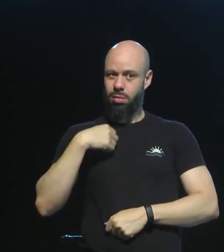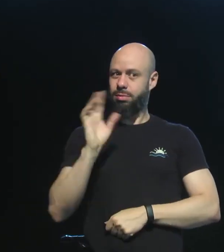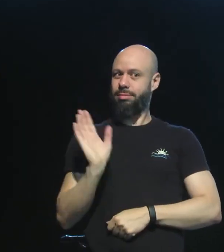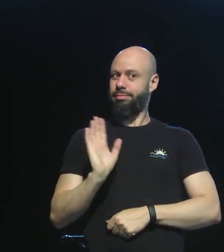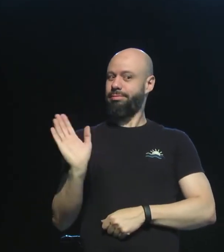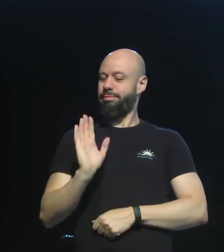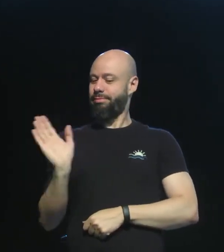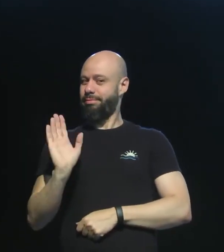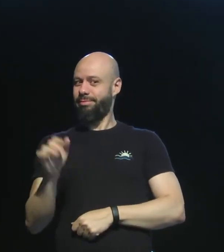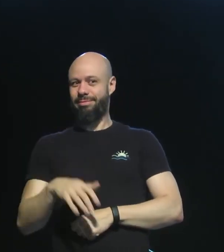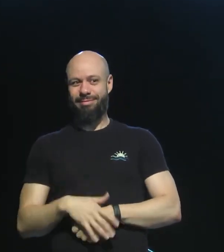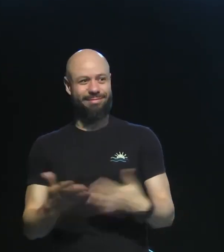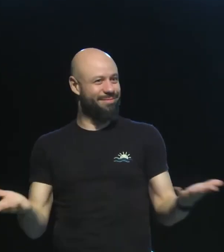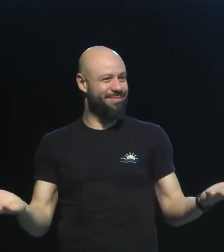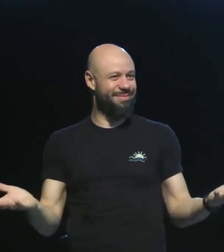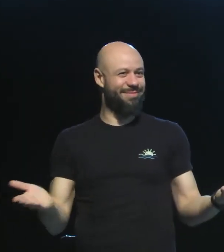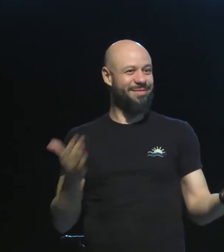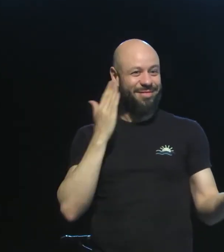piloto?